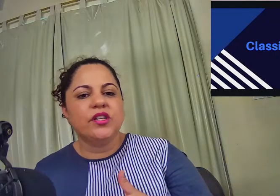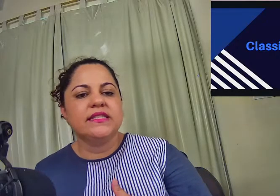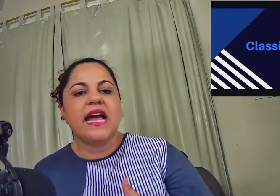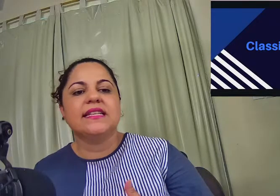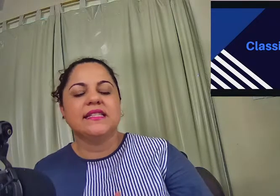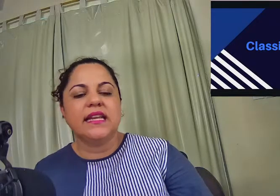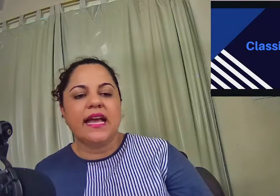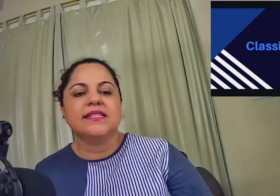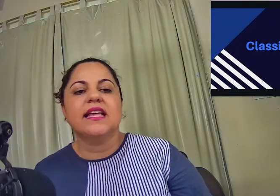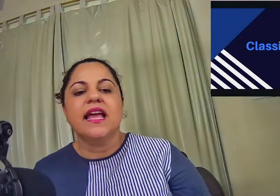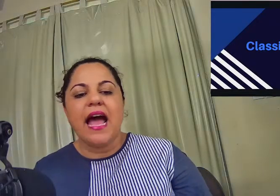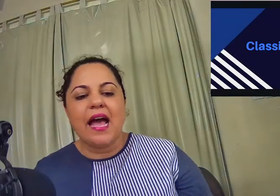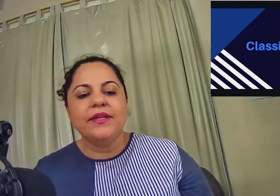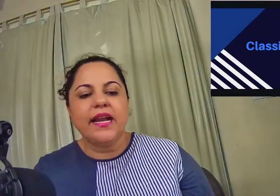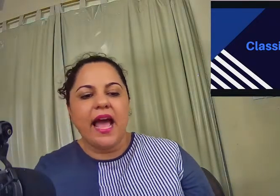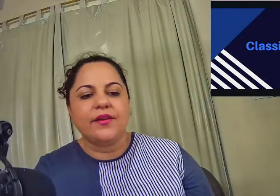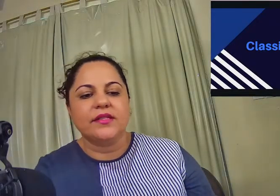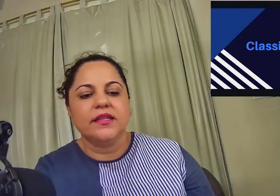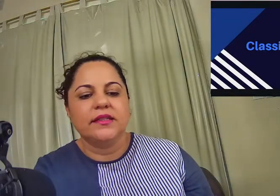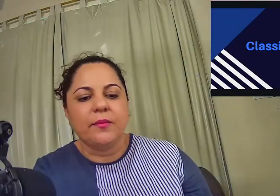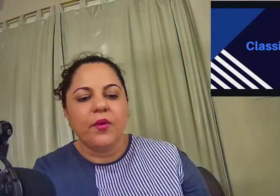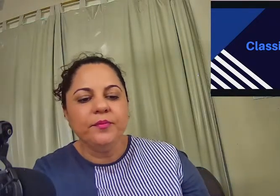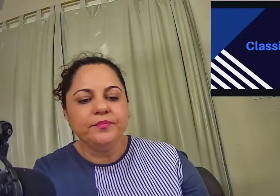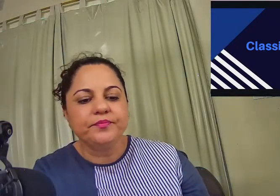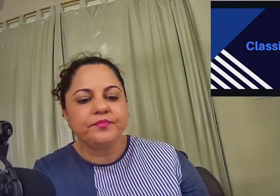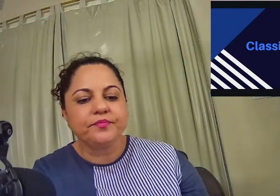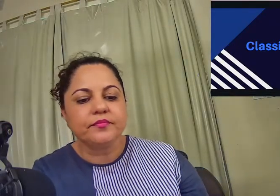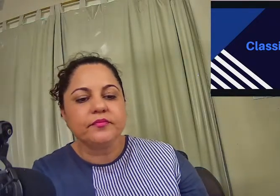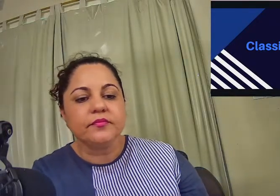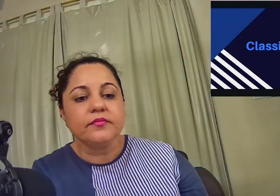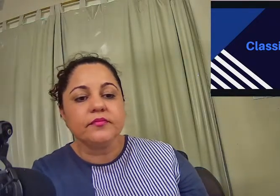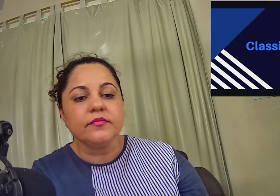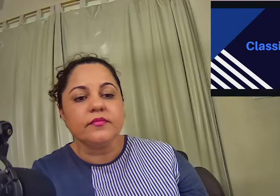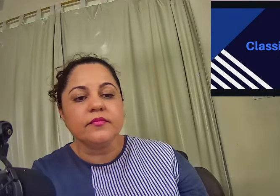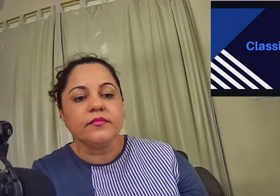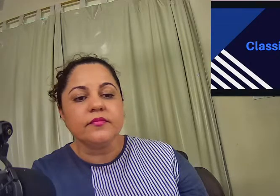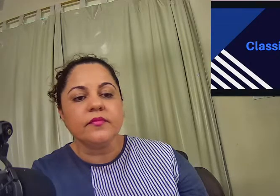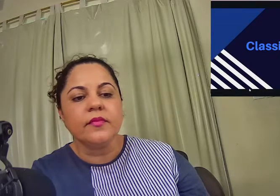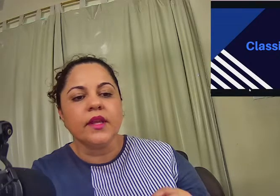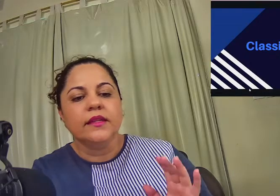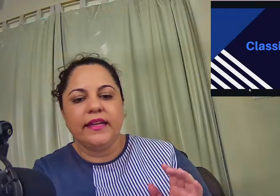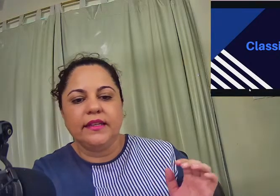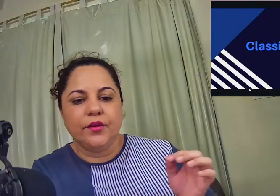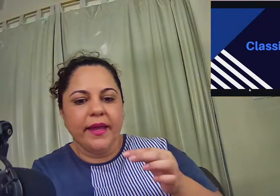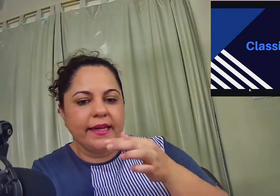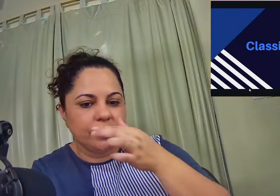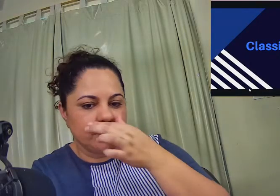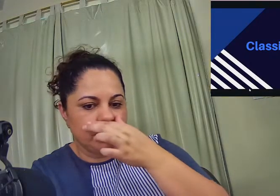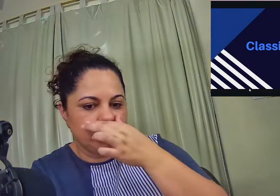utilizar sinais arbitrários, tá bom? Então, como eu falei anteriormente,